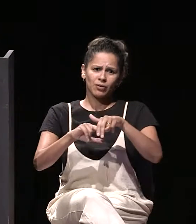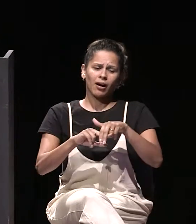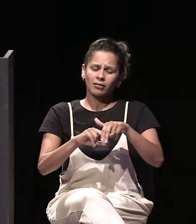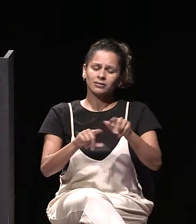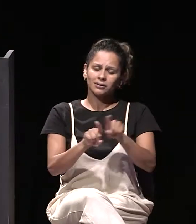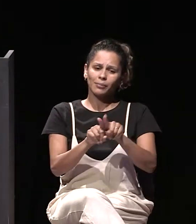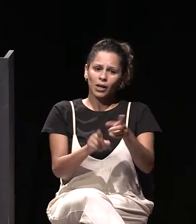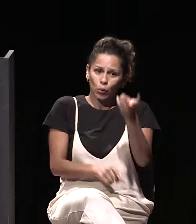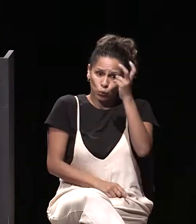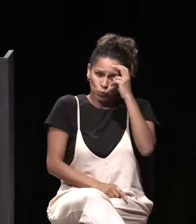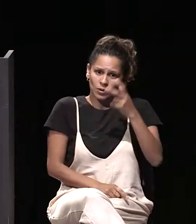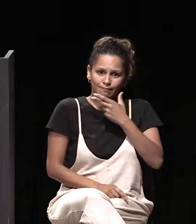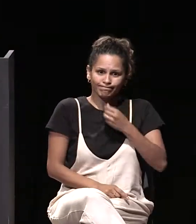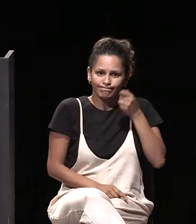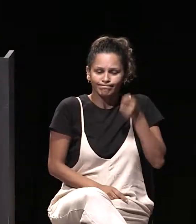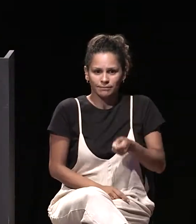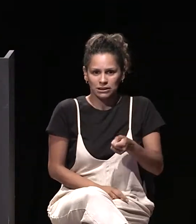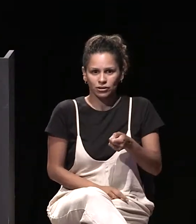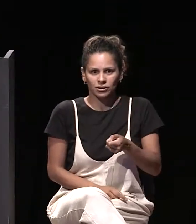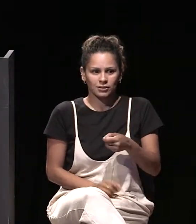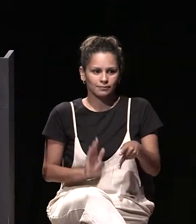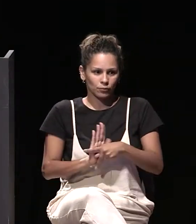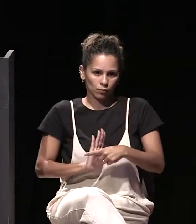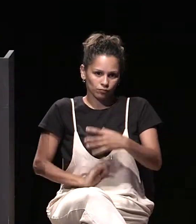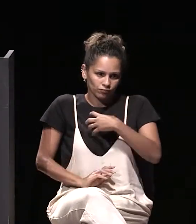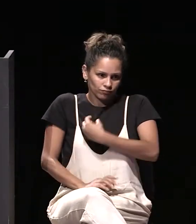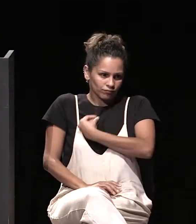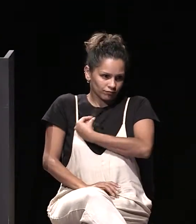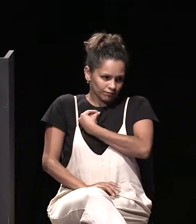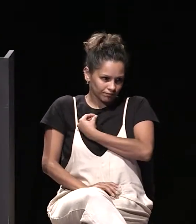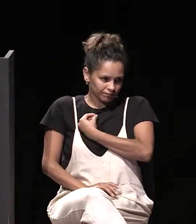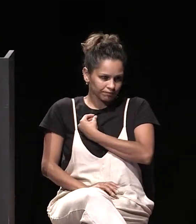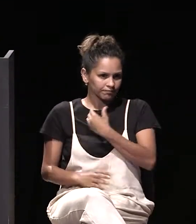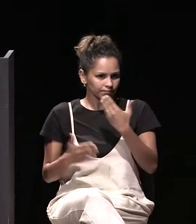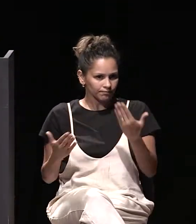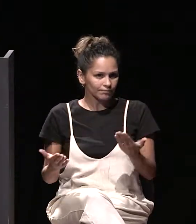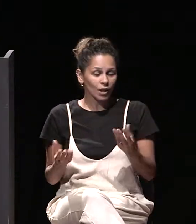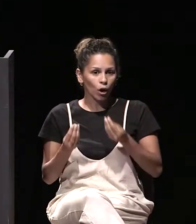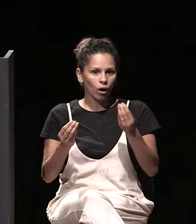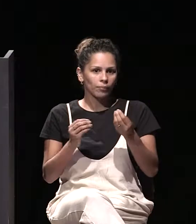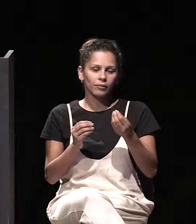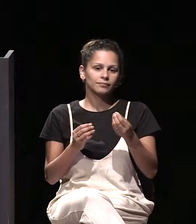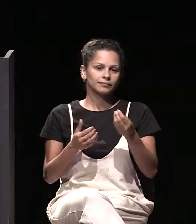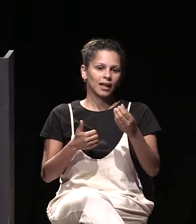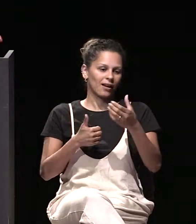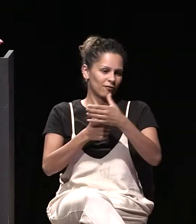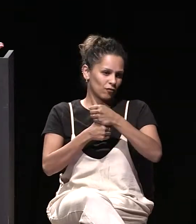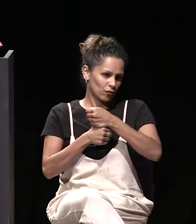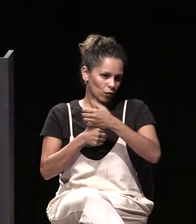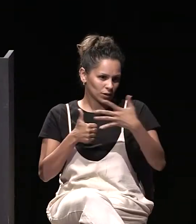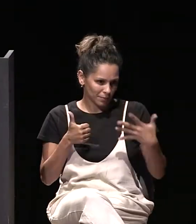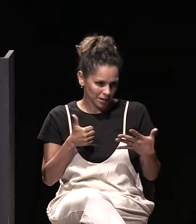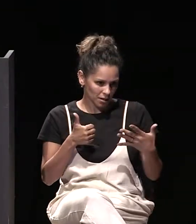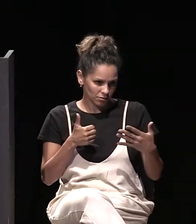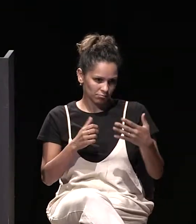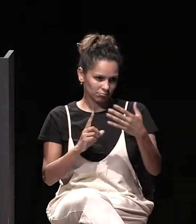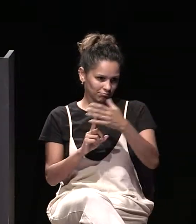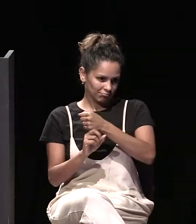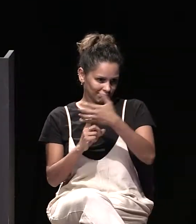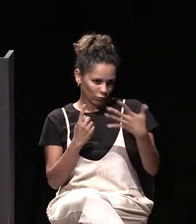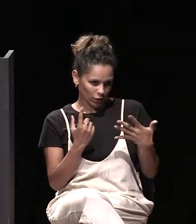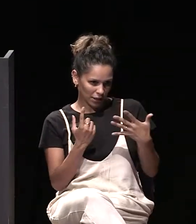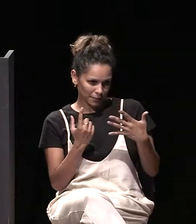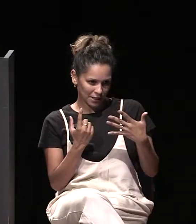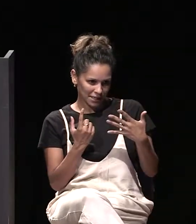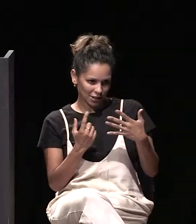estilos de vida que eles estão assumindo. Então, para diminuir essa vulnerabilidade, nós temos que ter igualdade de gênero e empoderamento